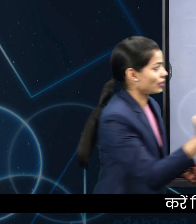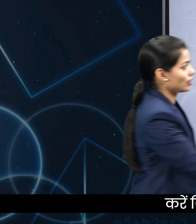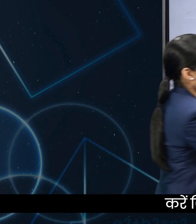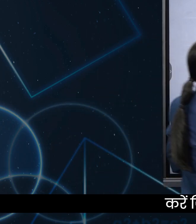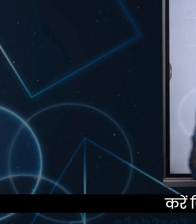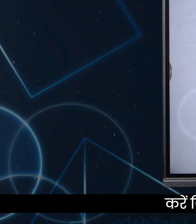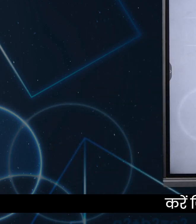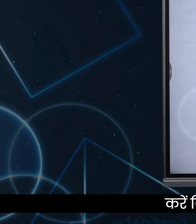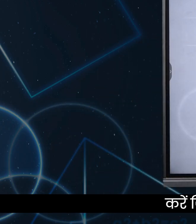हो।